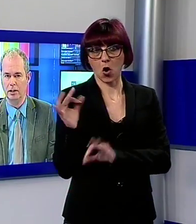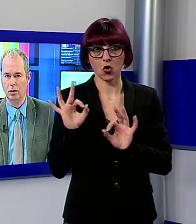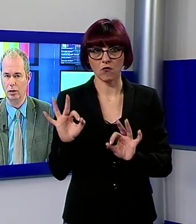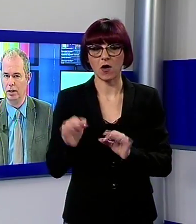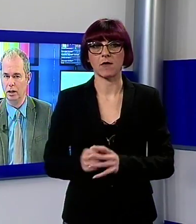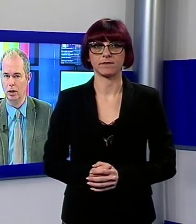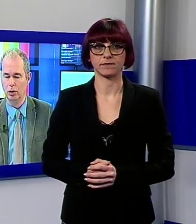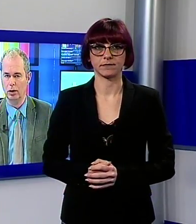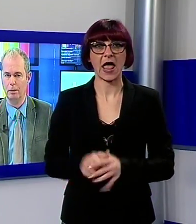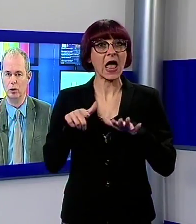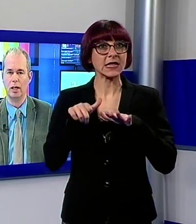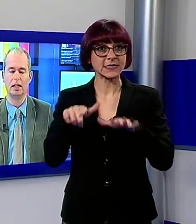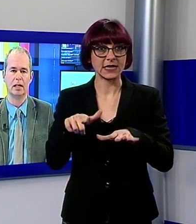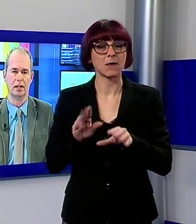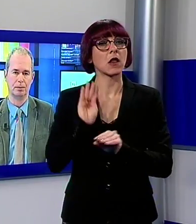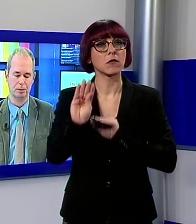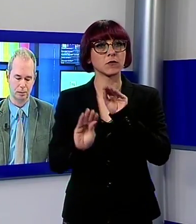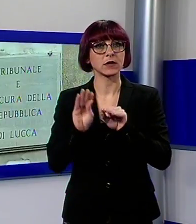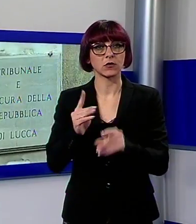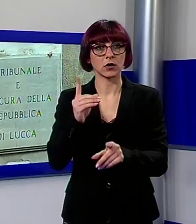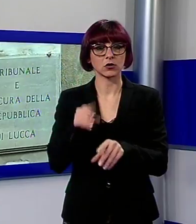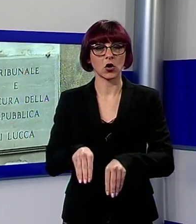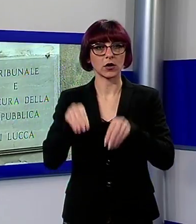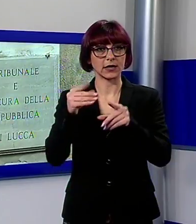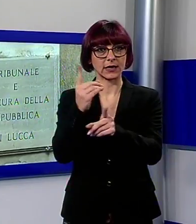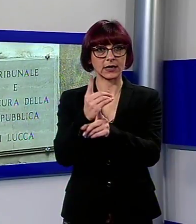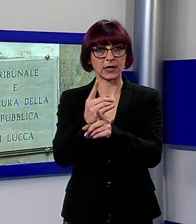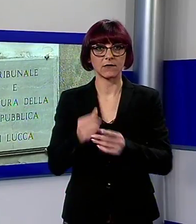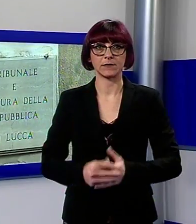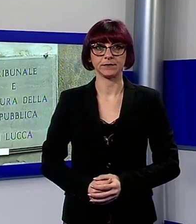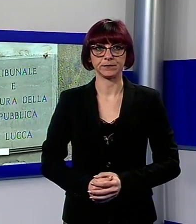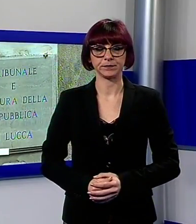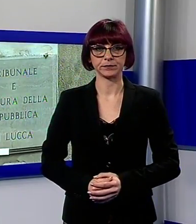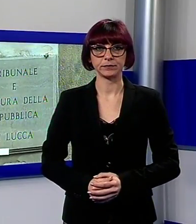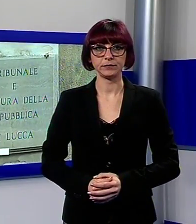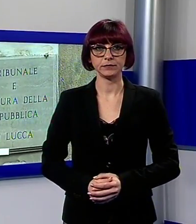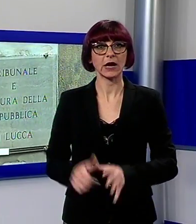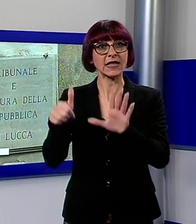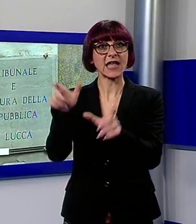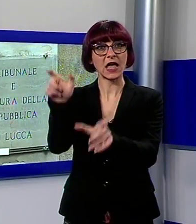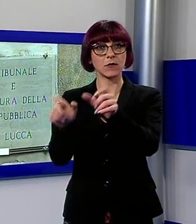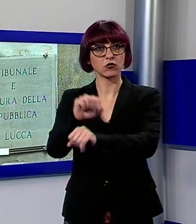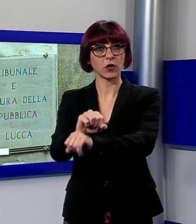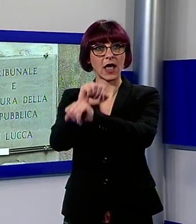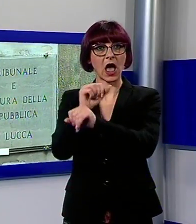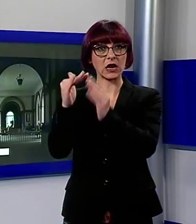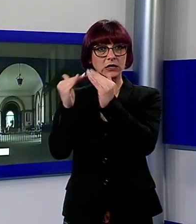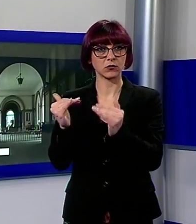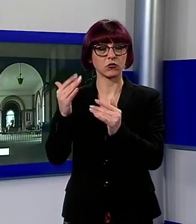iniziano gli interrogatori delle persone arrestate. Saranno interrogate la prossima settimana le 6 persone agli arresti domiciliari per